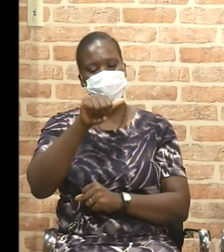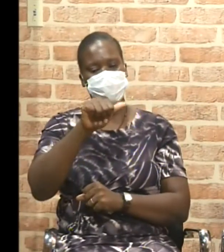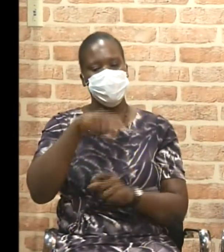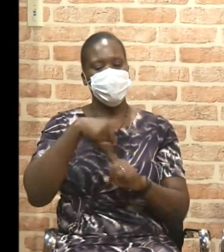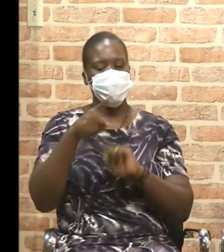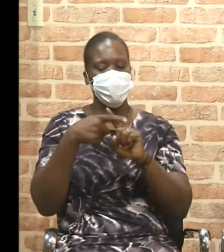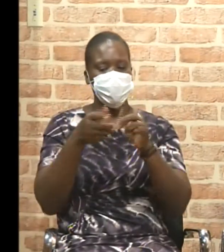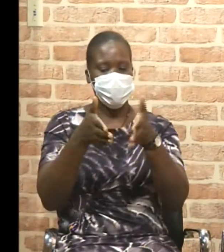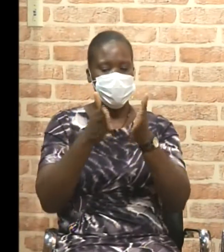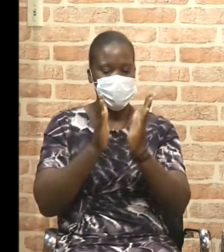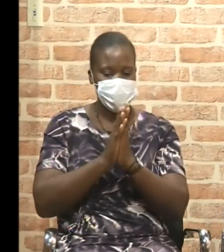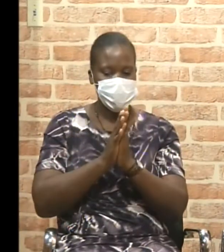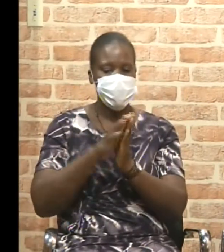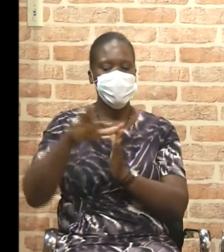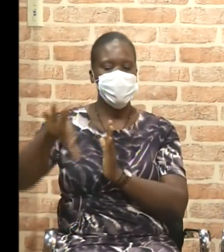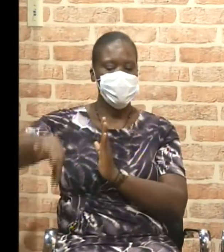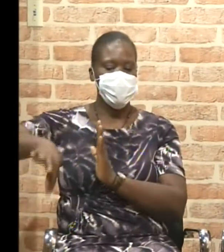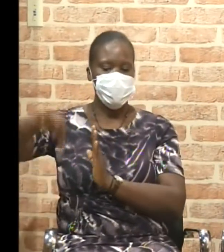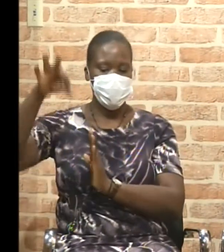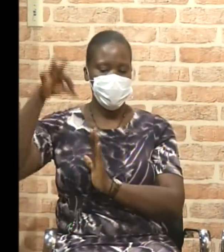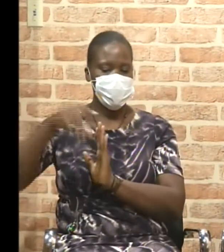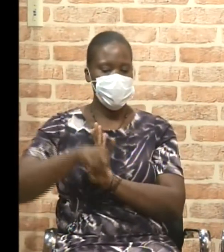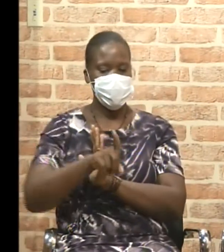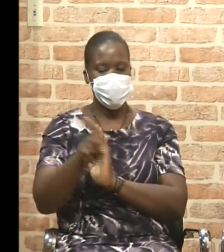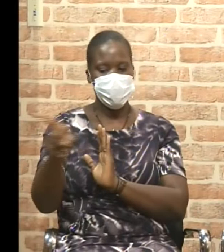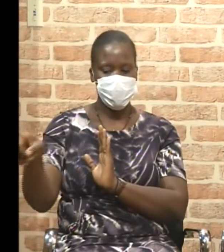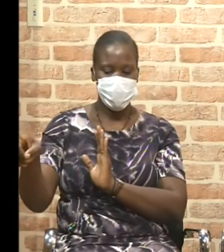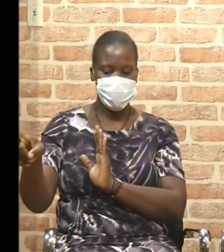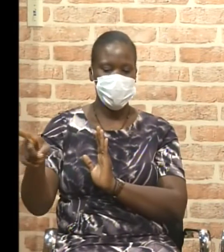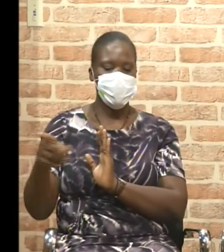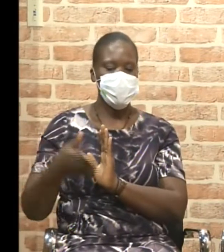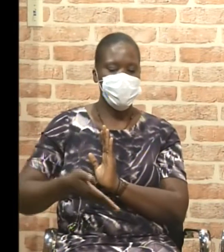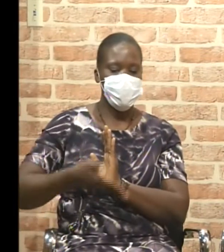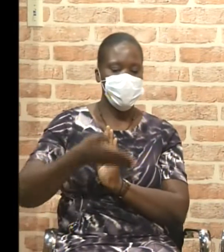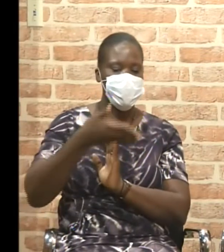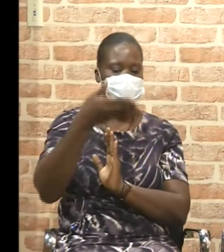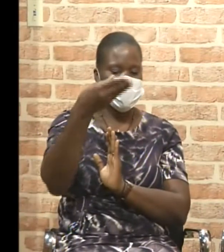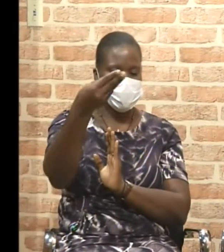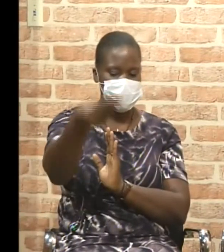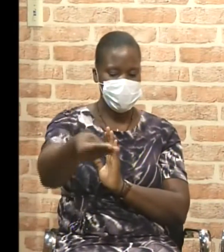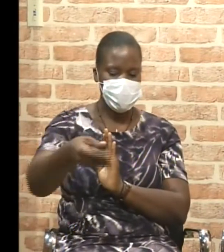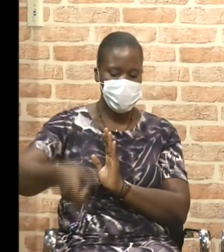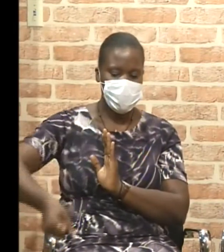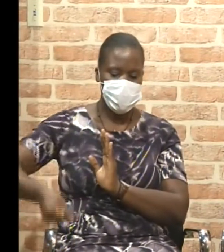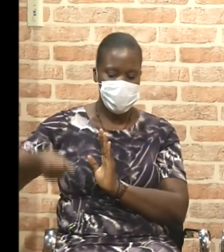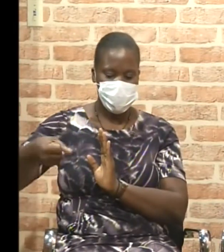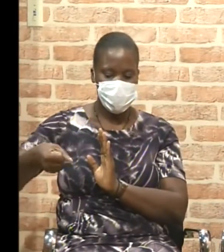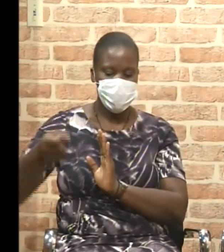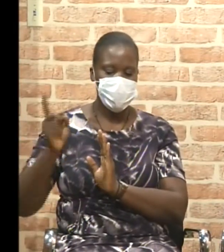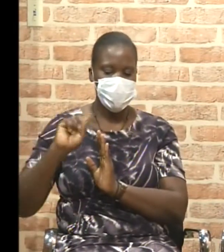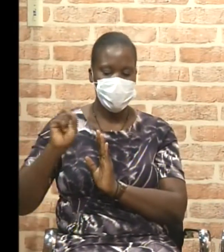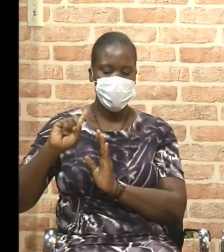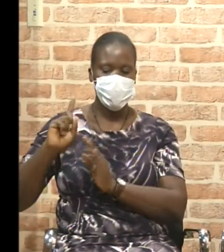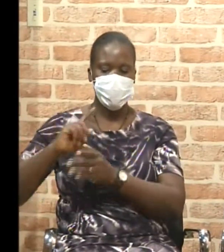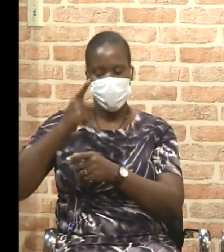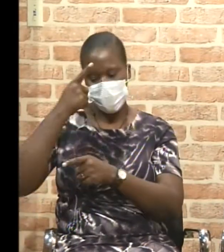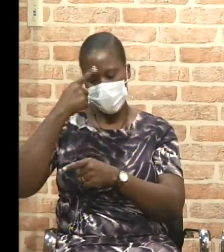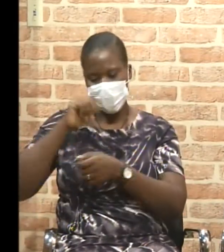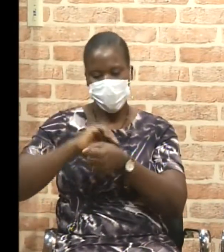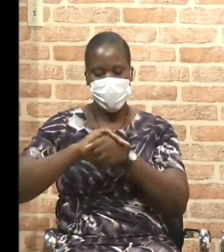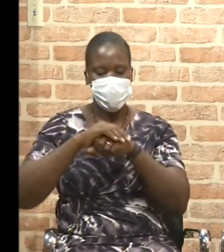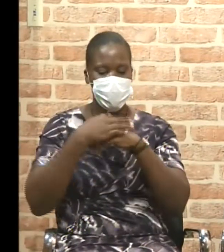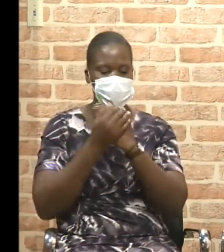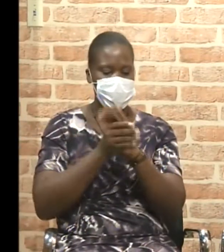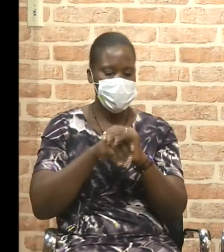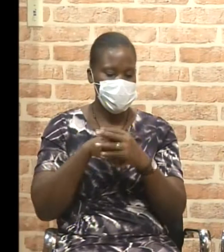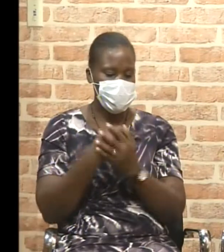demande et que nous assurer nous fait ça et puis porter de seau pour yo tout pour te mettre sur plusieurs points dans camp en façon pour te laver mais et par